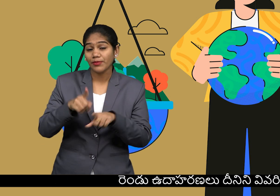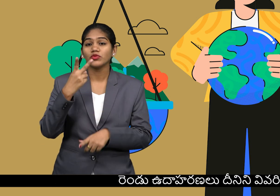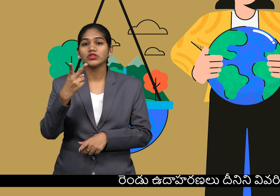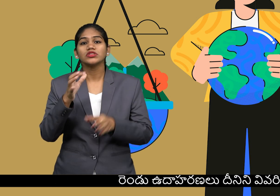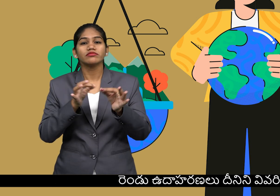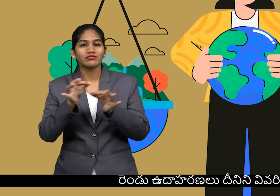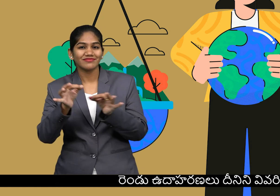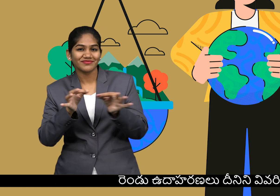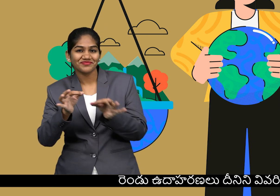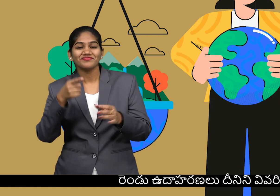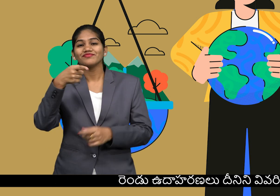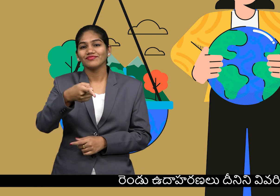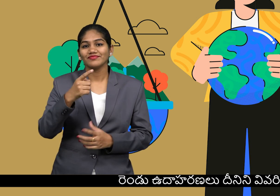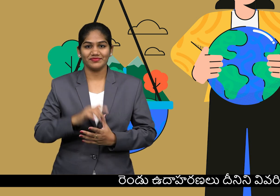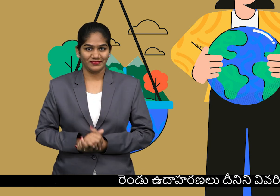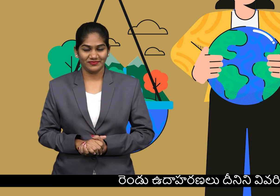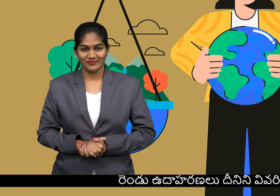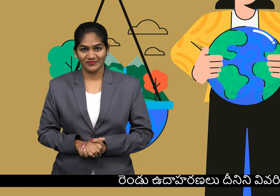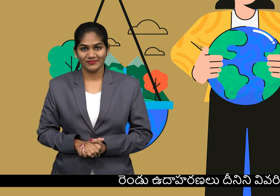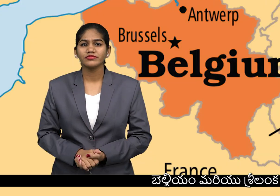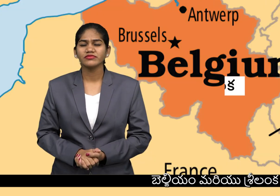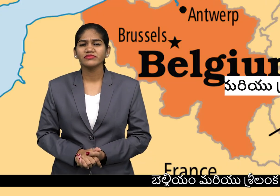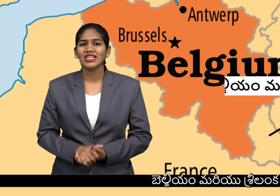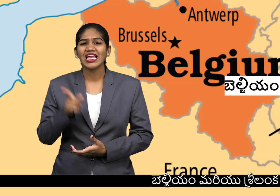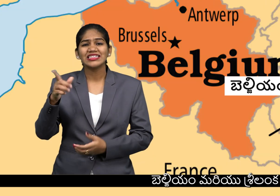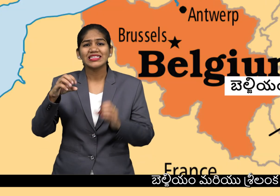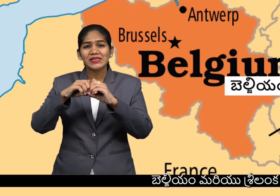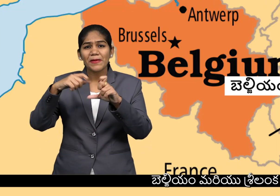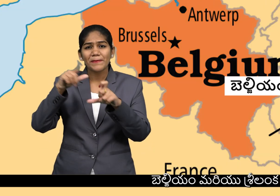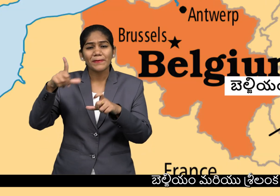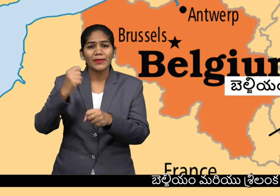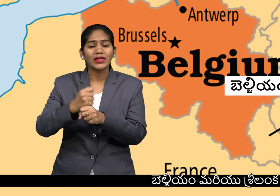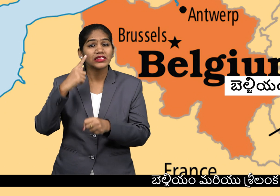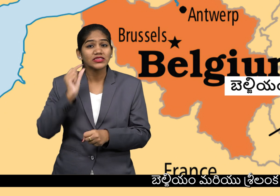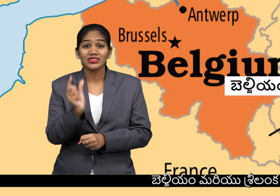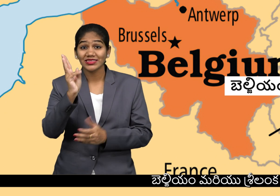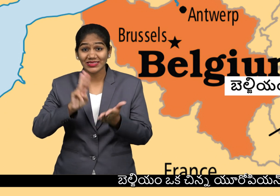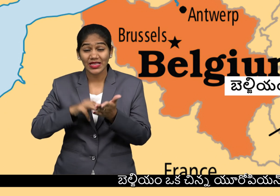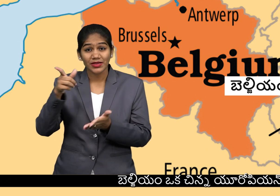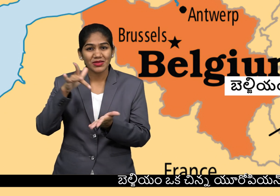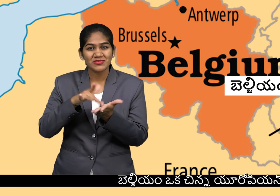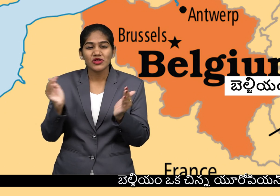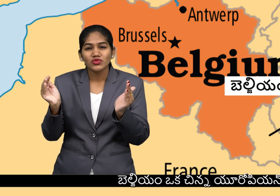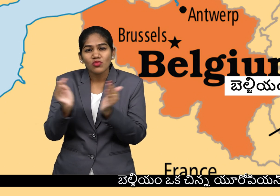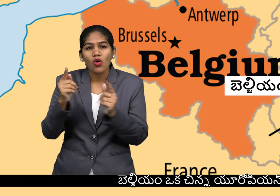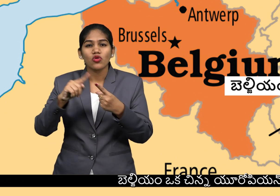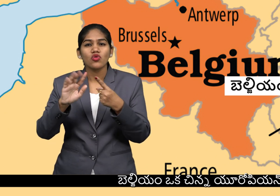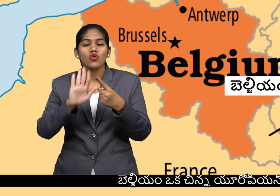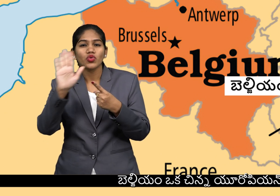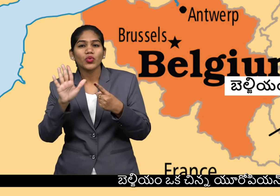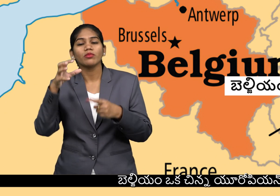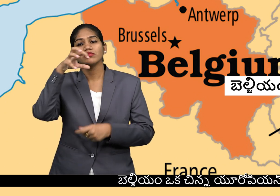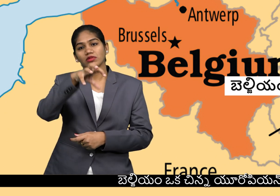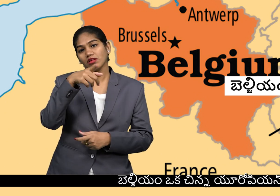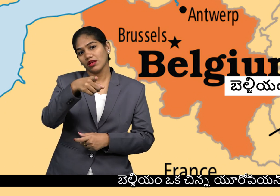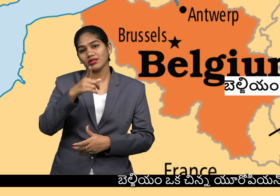రెండు ఉదాహరణలు దీనిని వివరిస్తాయి. బెల్జియం మరియు శ్రీలంక. బెల్జియం ఒక చిన్న